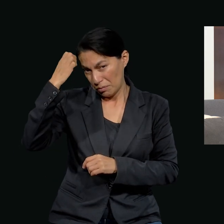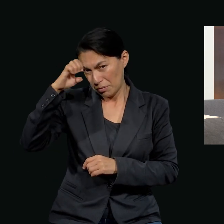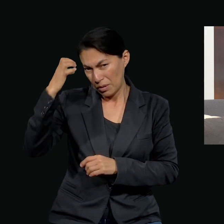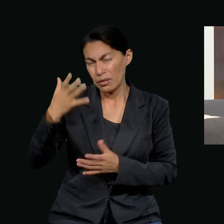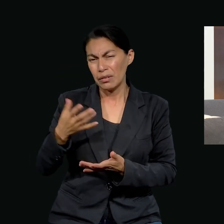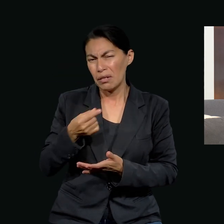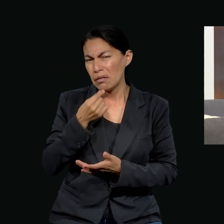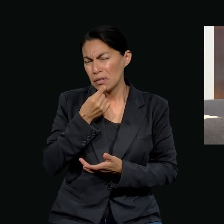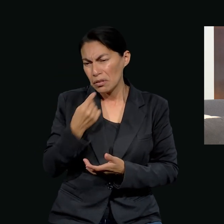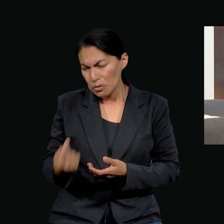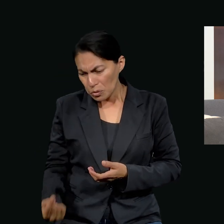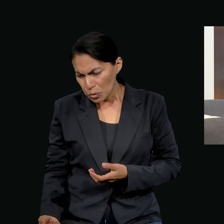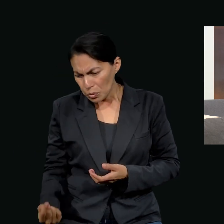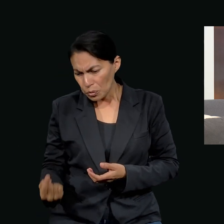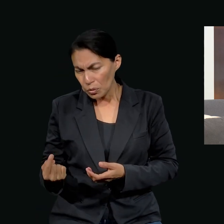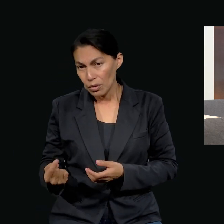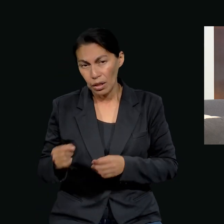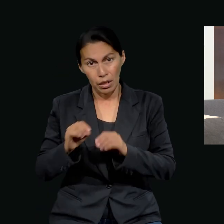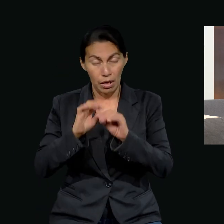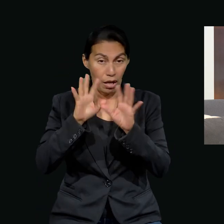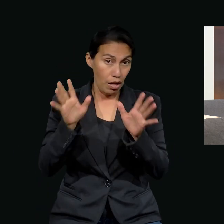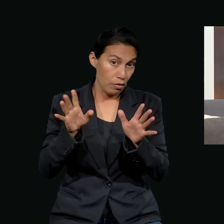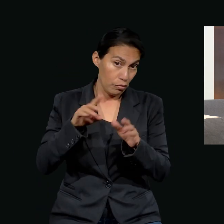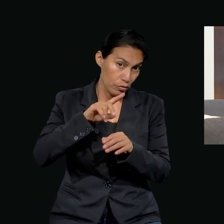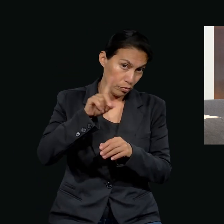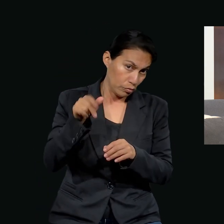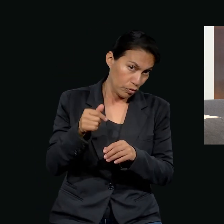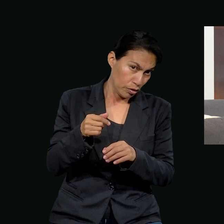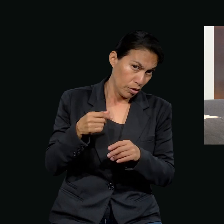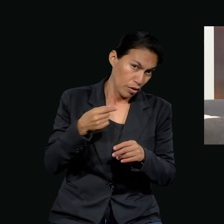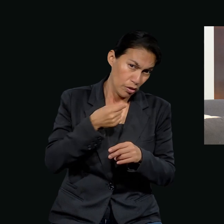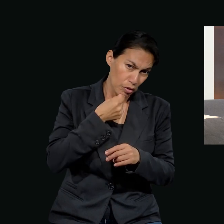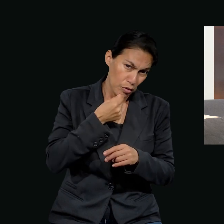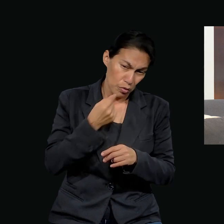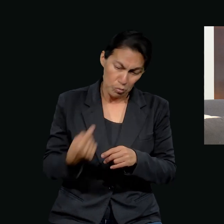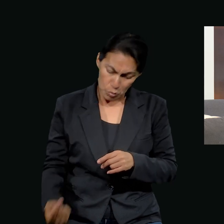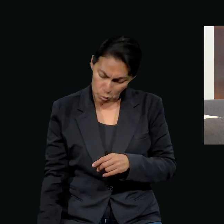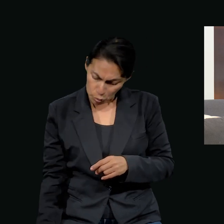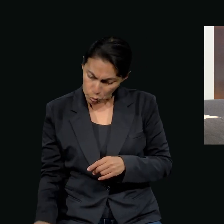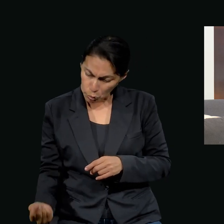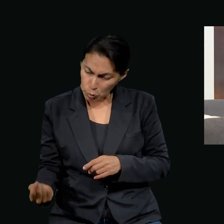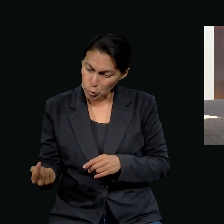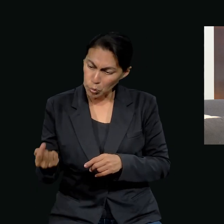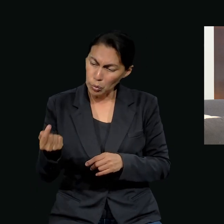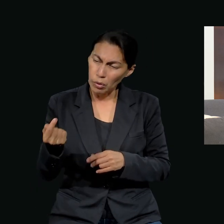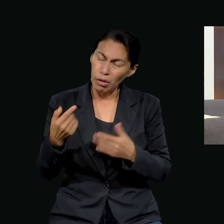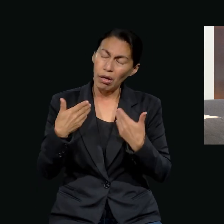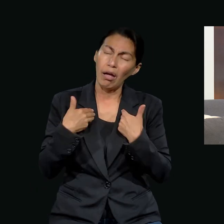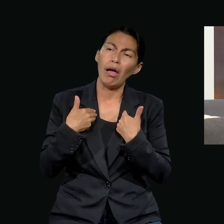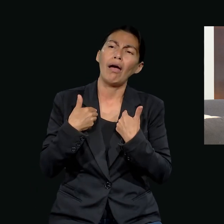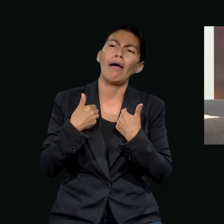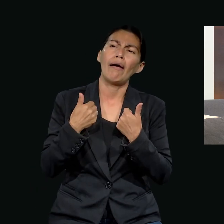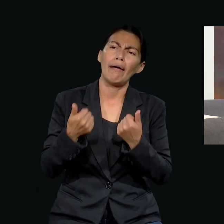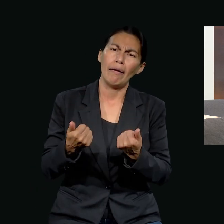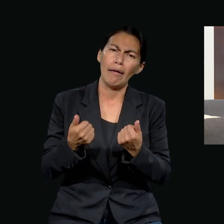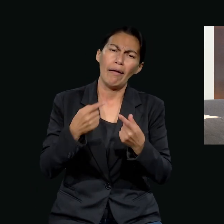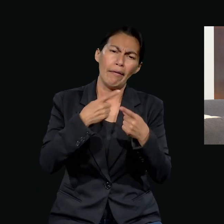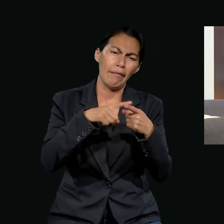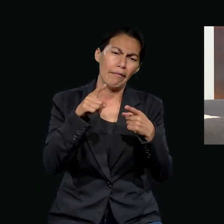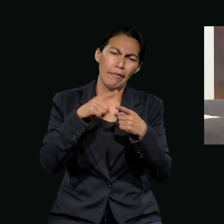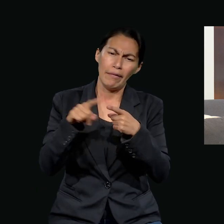como niños. Claro que después uno crece y va madurando. Y bueno, ya son